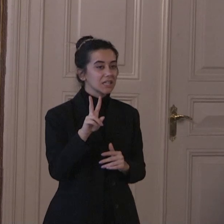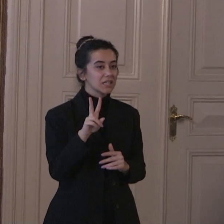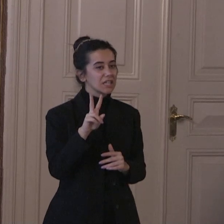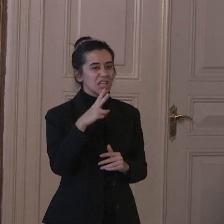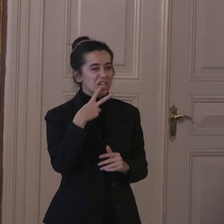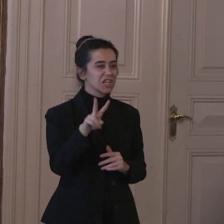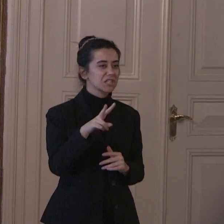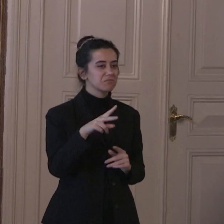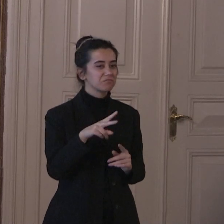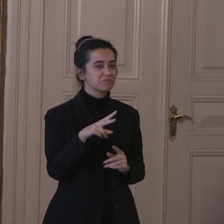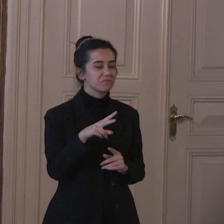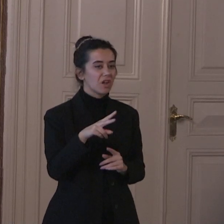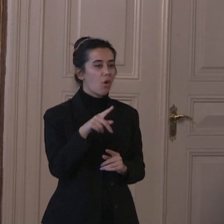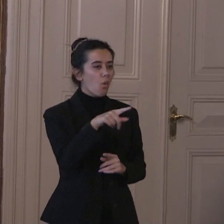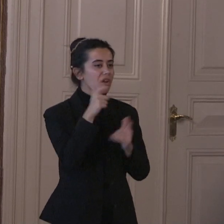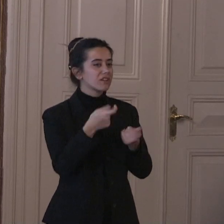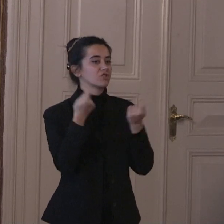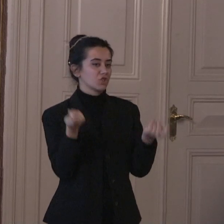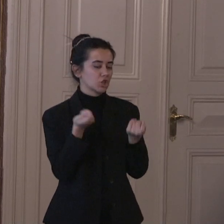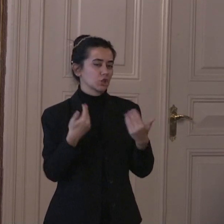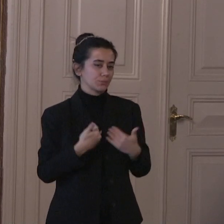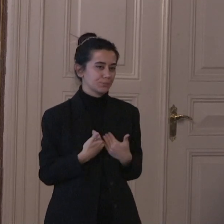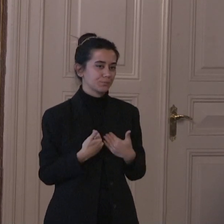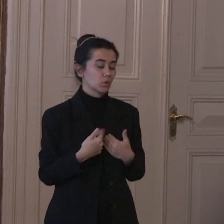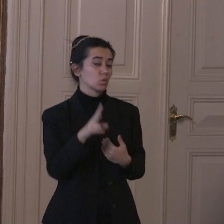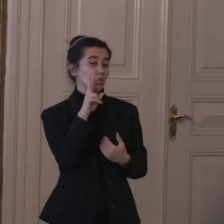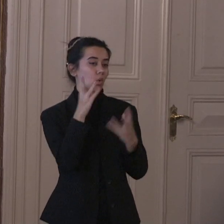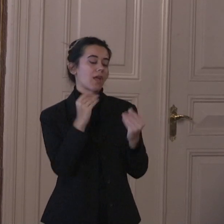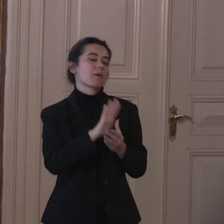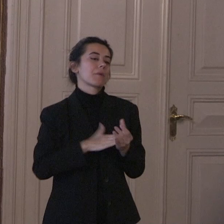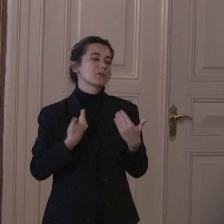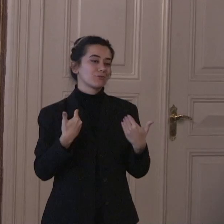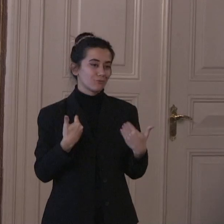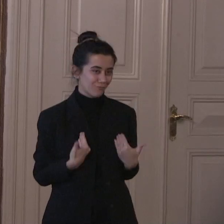2 yıldır orada çalışıyordum. En sonunda mezun oldum.